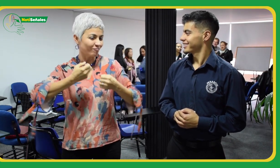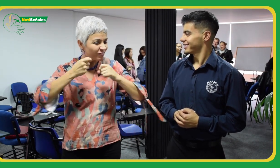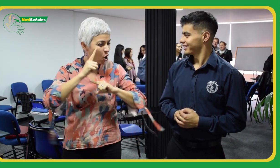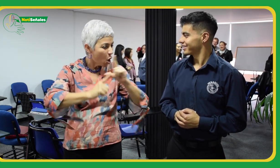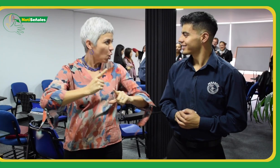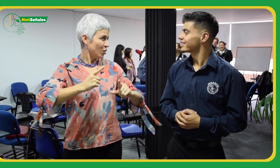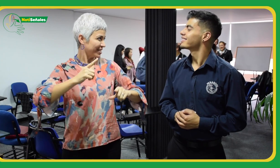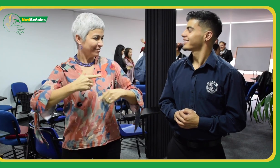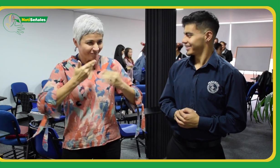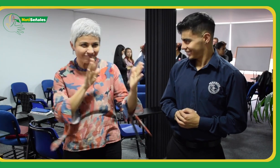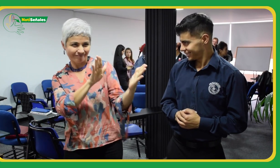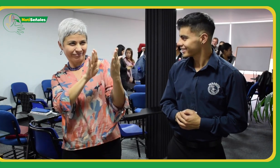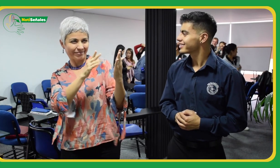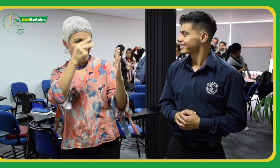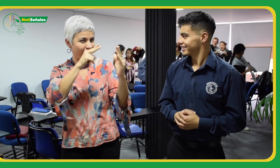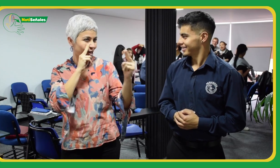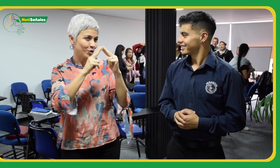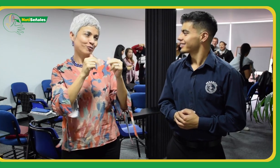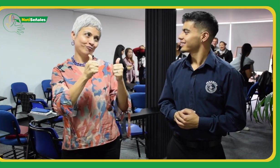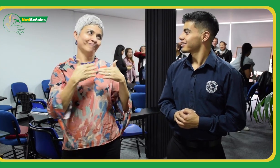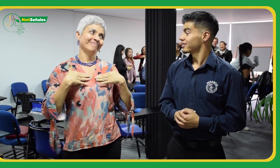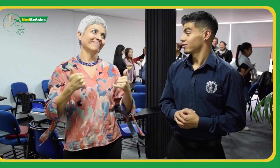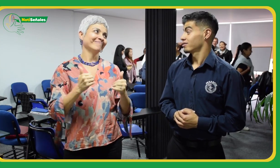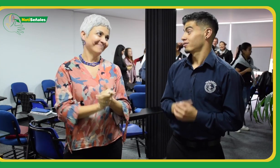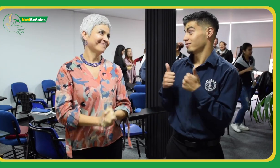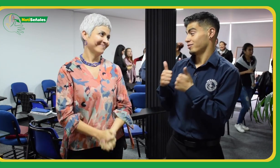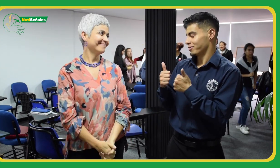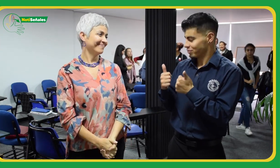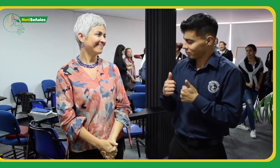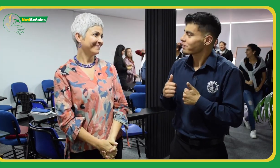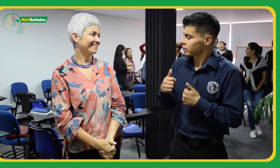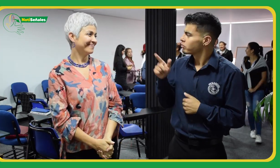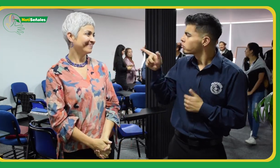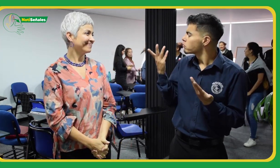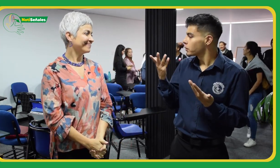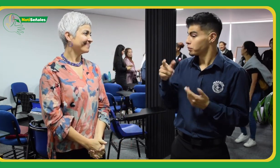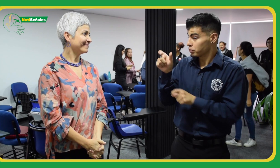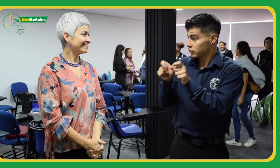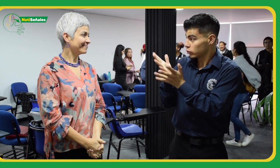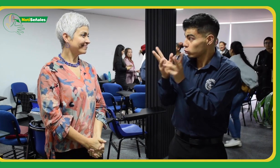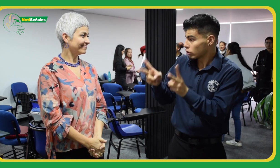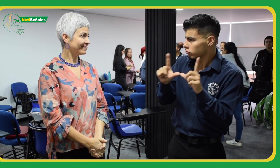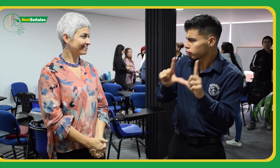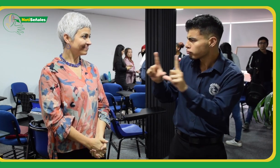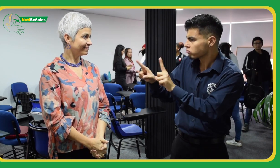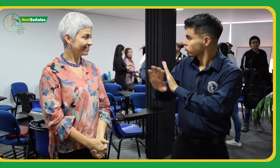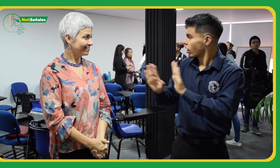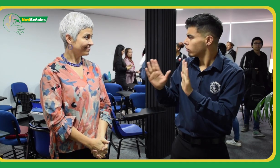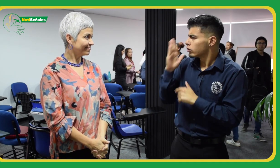historia sus procesos luchas conocer esto desde la cercanía es muy bueno estoy feliz Qué bueno qué nos puedes decir acerca de estos estudiantes que una vez